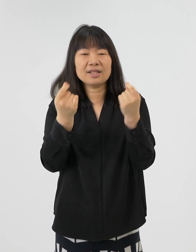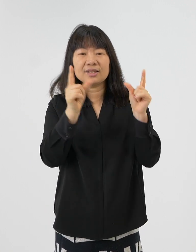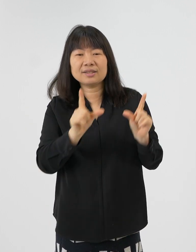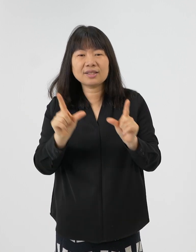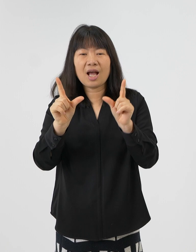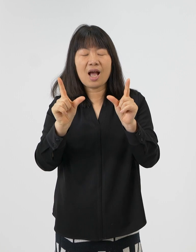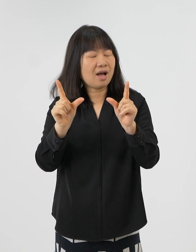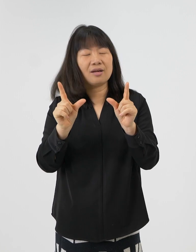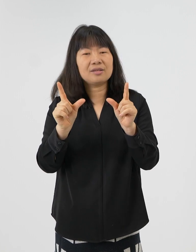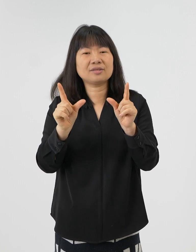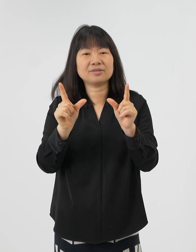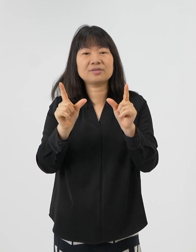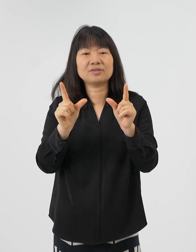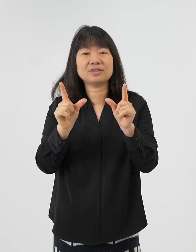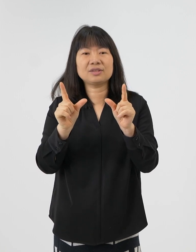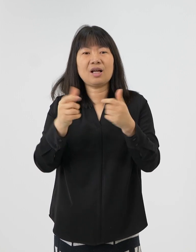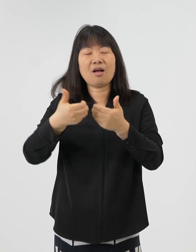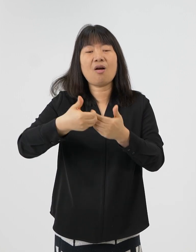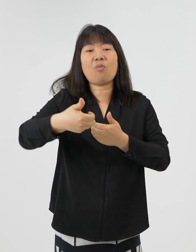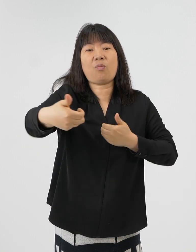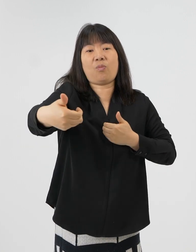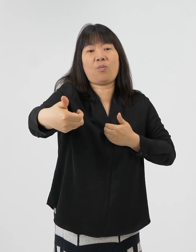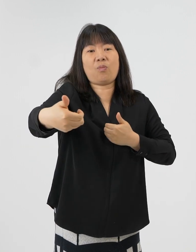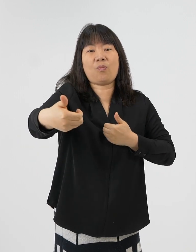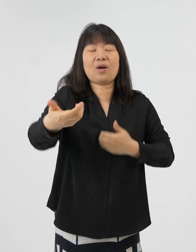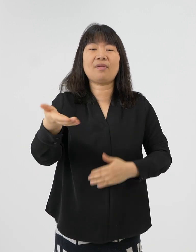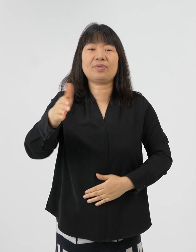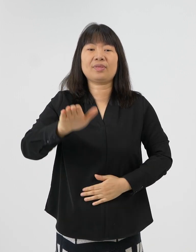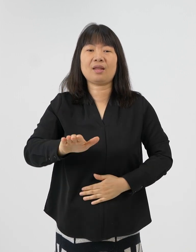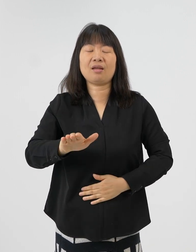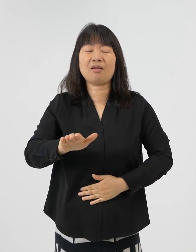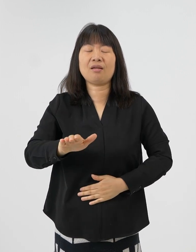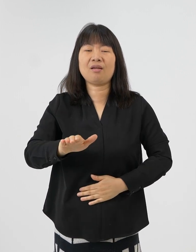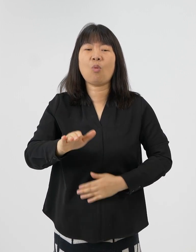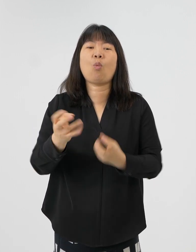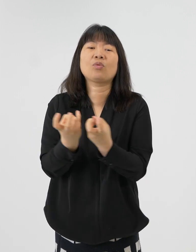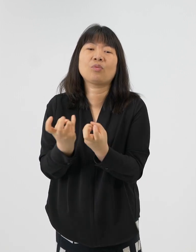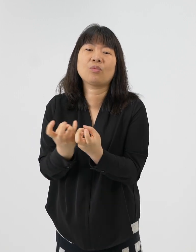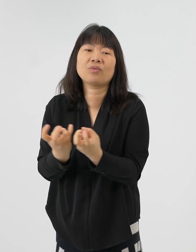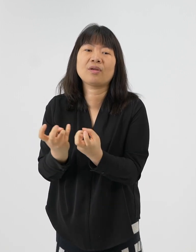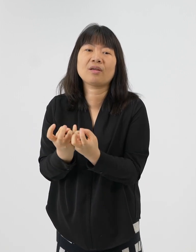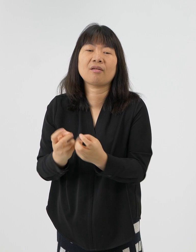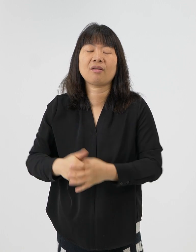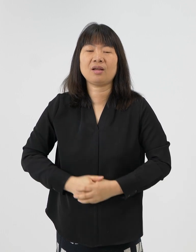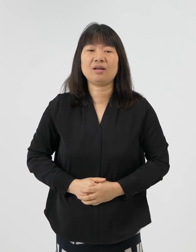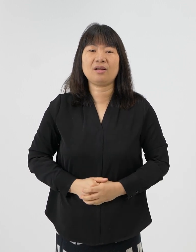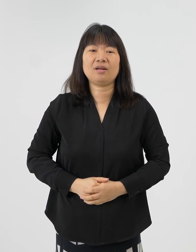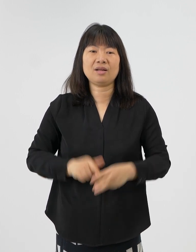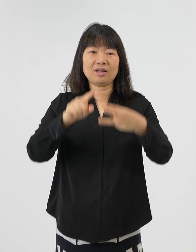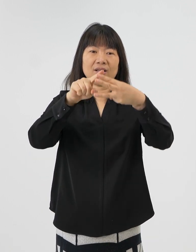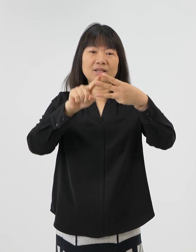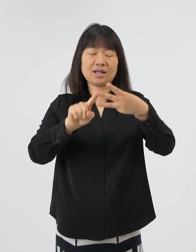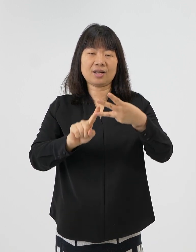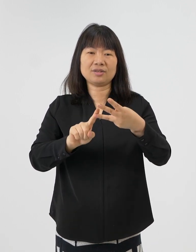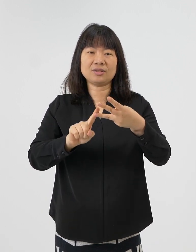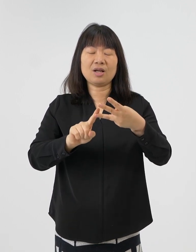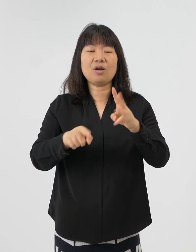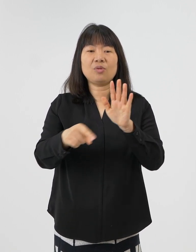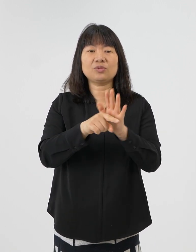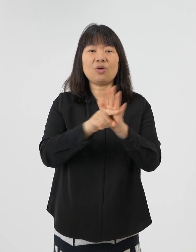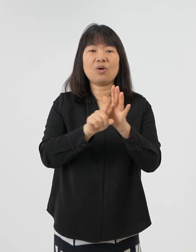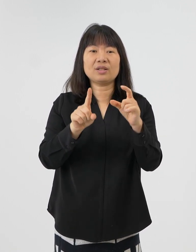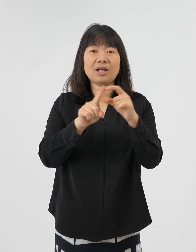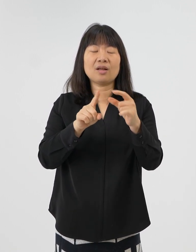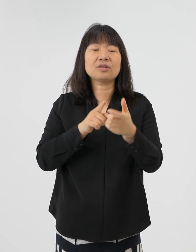삶과는 거리가 먼 삶이어야 하는데 무슨 수로? 그래서 여기는 세 가지 부정어를 소개하면서